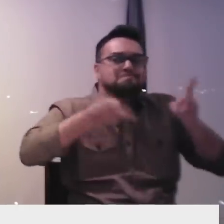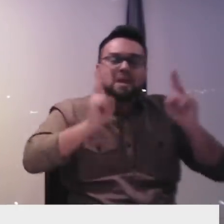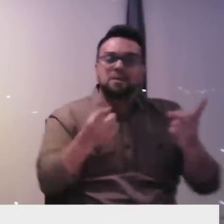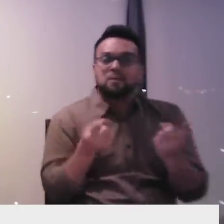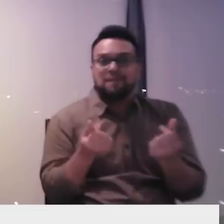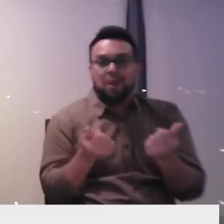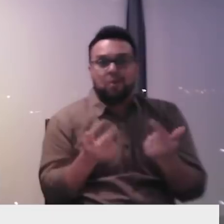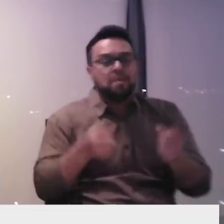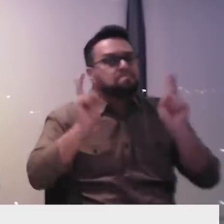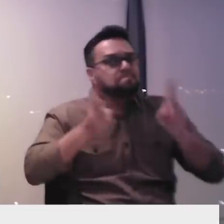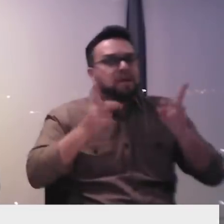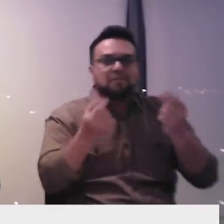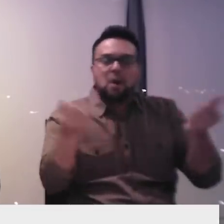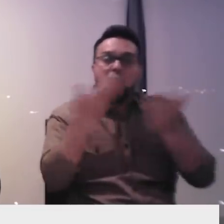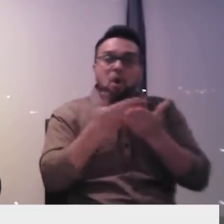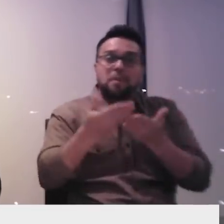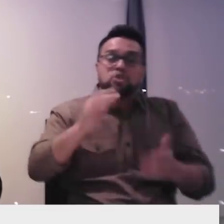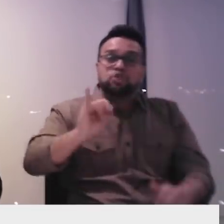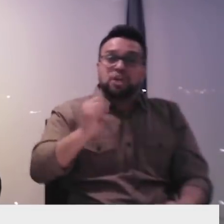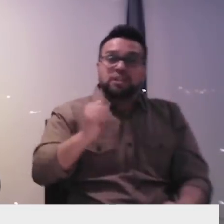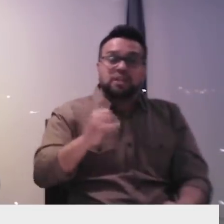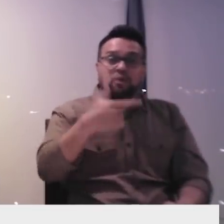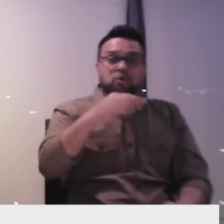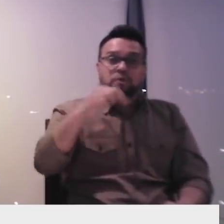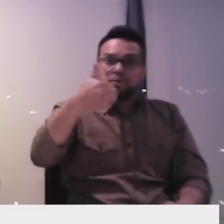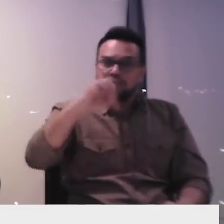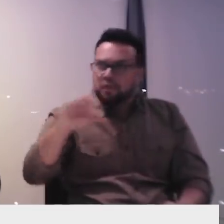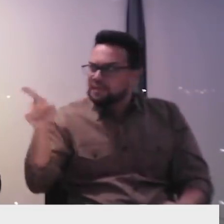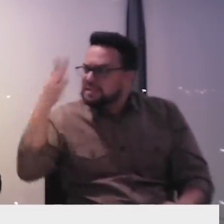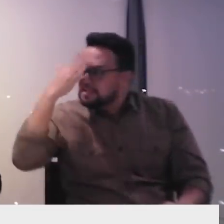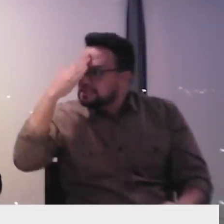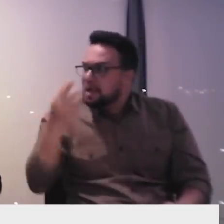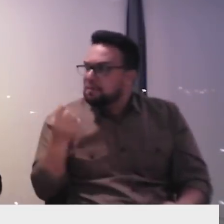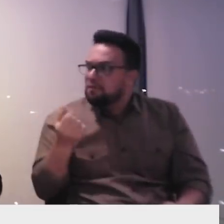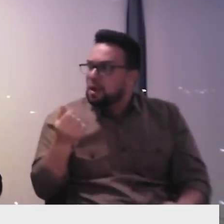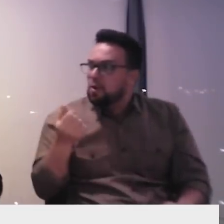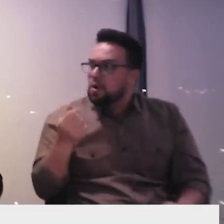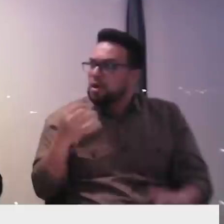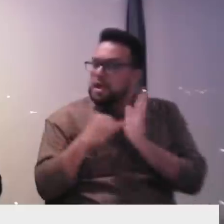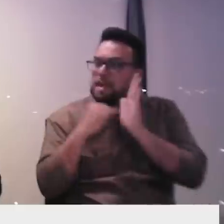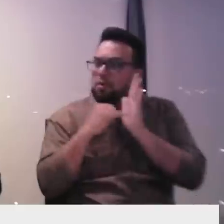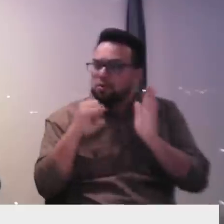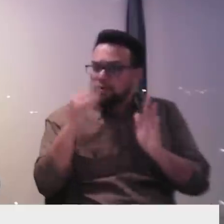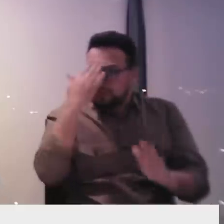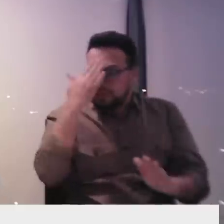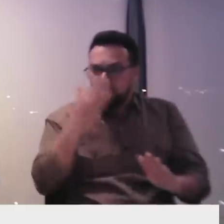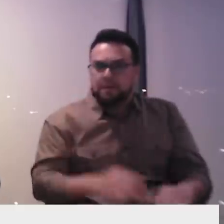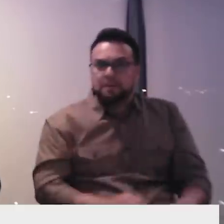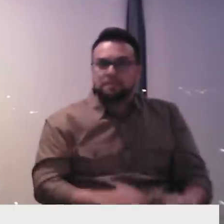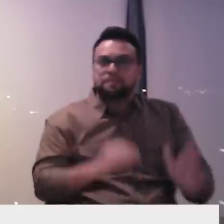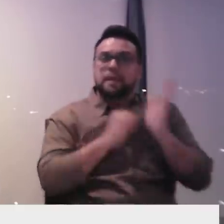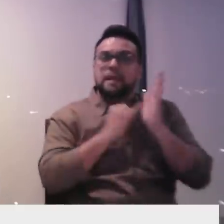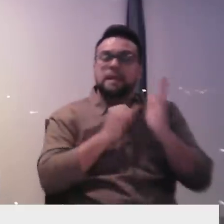valores desde janeiro de 2019. Tem de cabeça aí qual é o valor do imposto? Tá. O diesel é